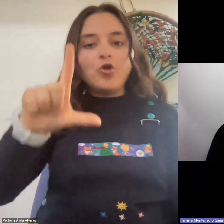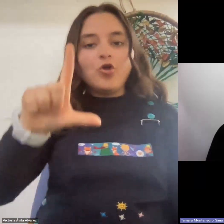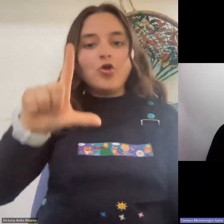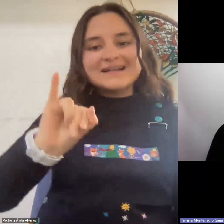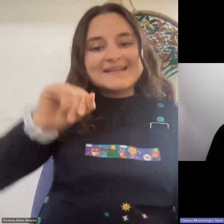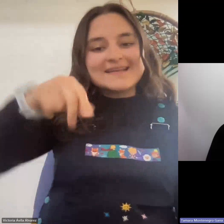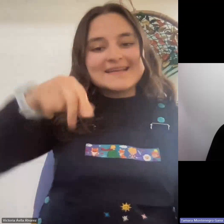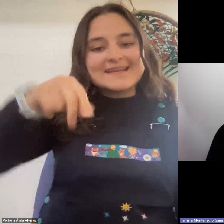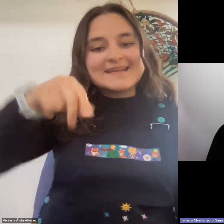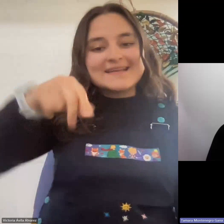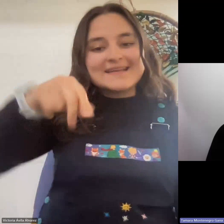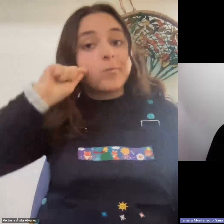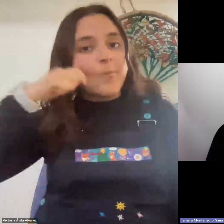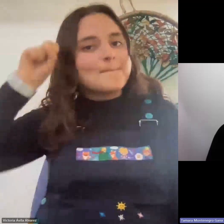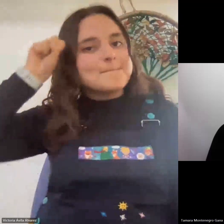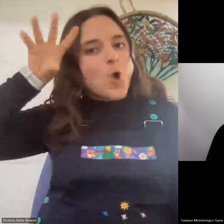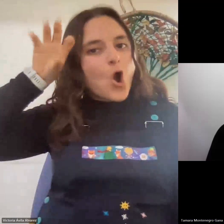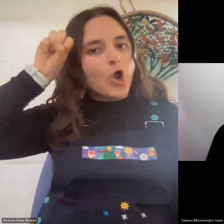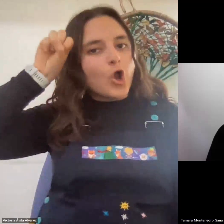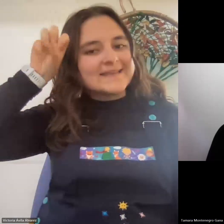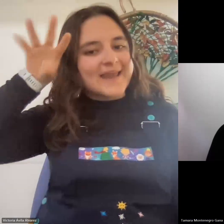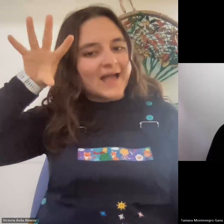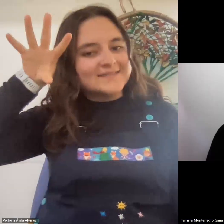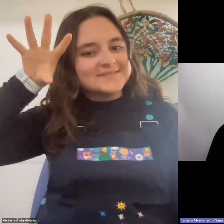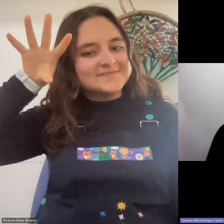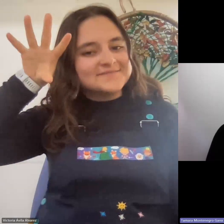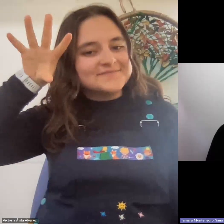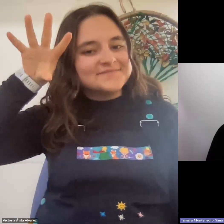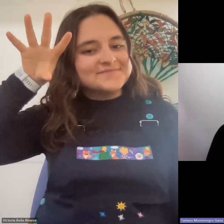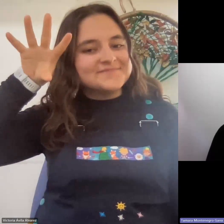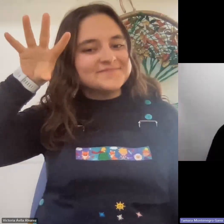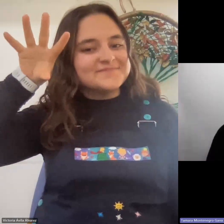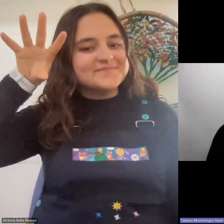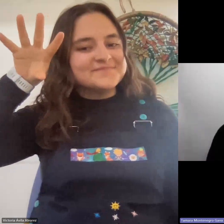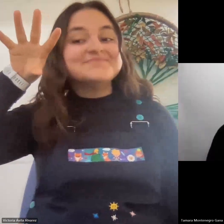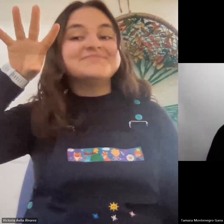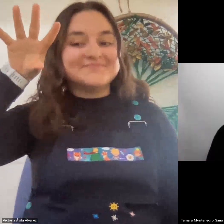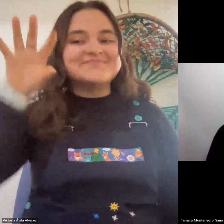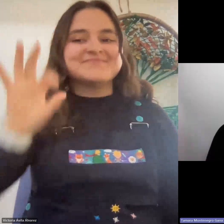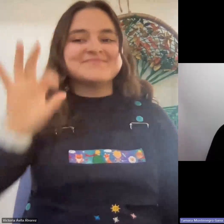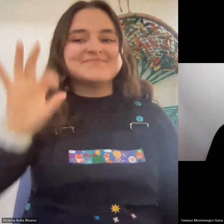pero vivo en Molina. Esa es la seña de Molina.